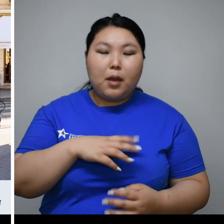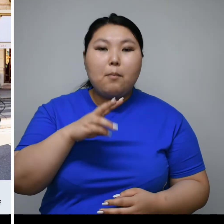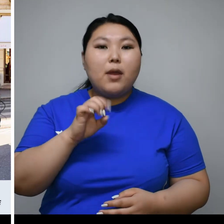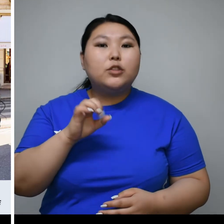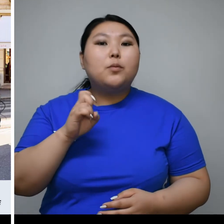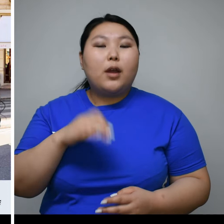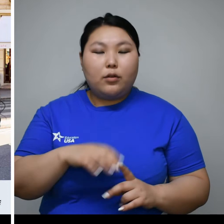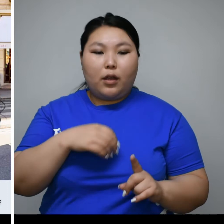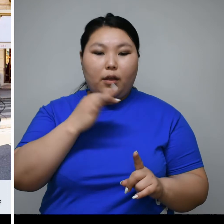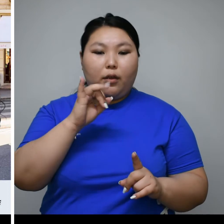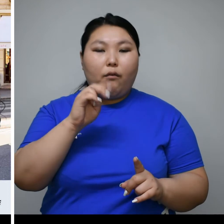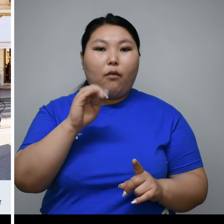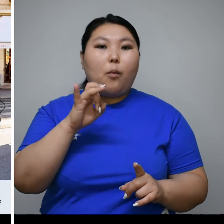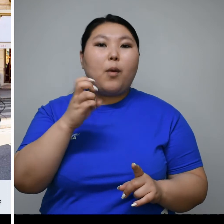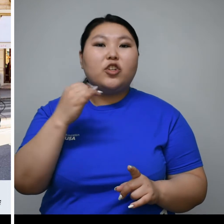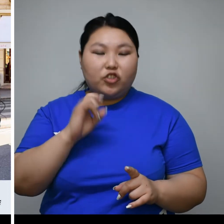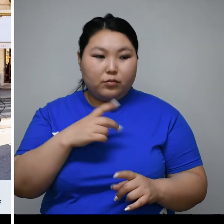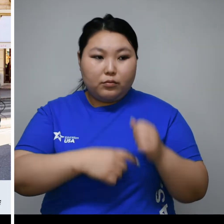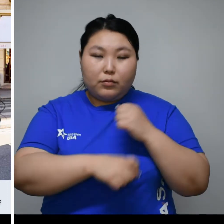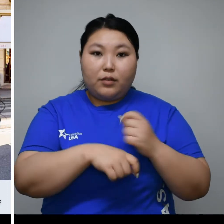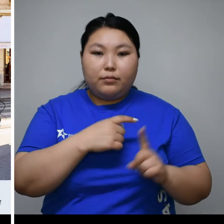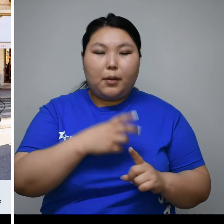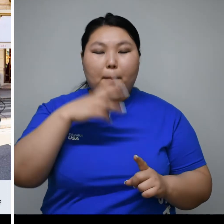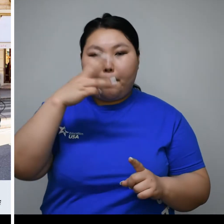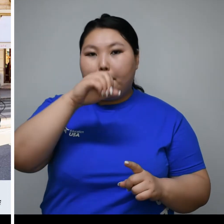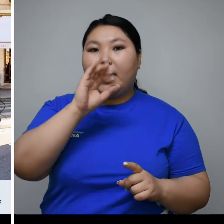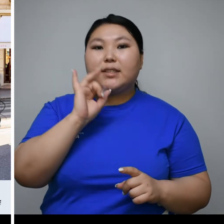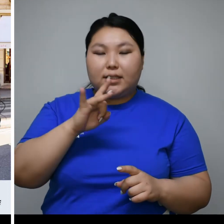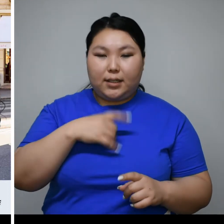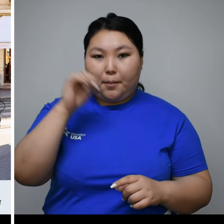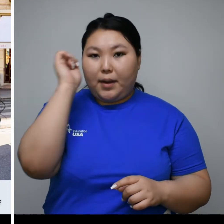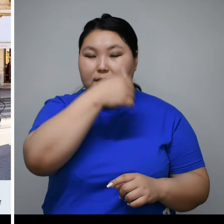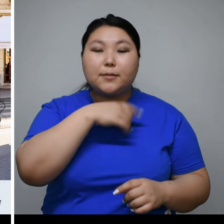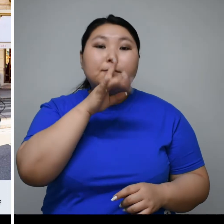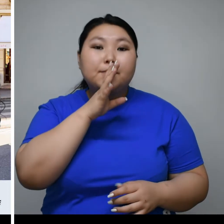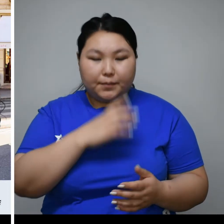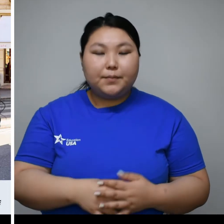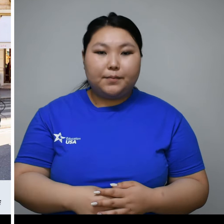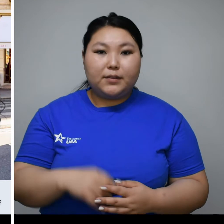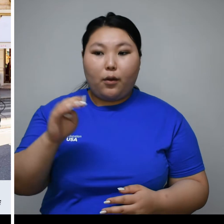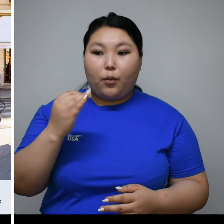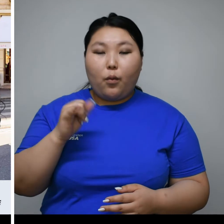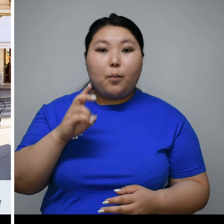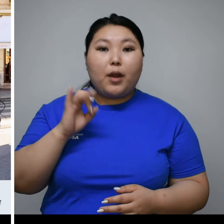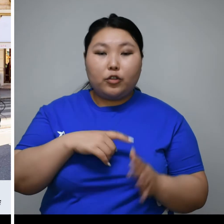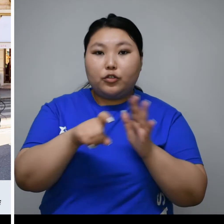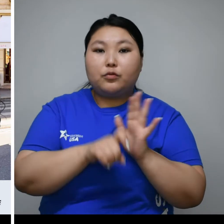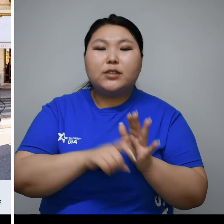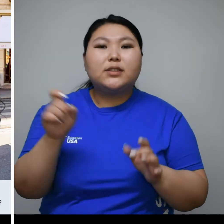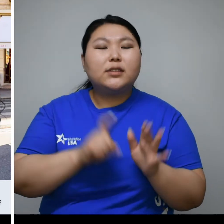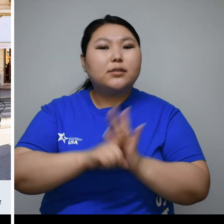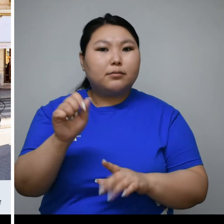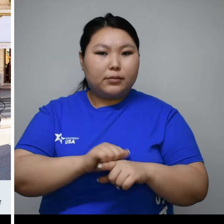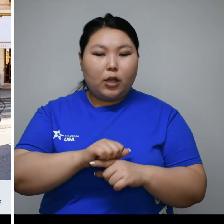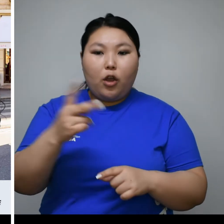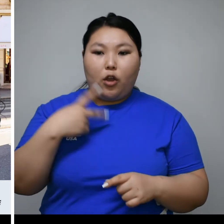Fulbright-аар Management of Information Systems гэд мэрэгчлэр мастерын зэрэг хамгаалах гэж байна. За, Fulbright хөтөлбөрт ер нь хичээнээс